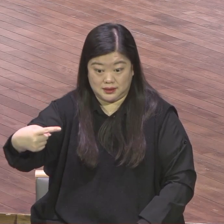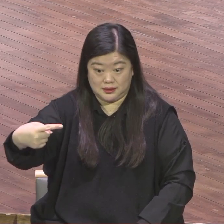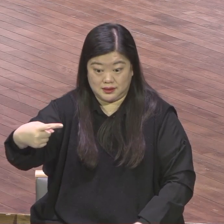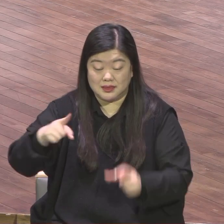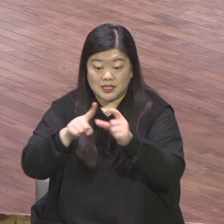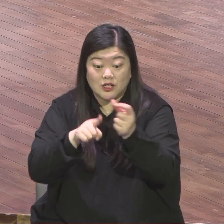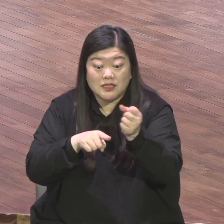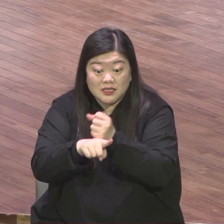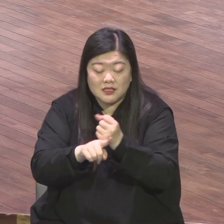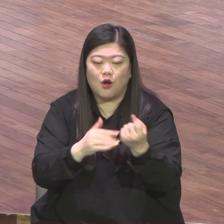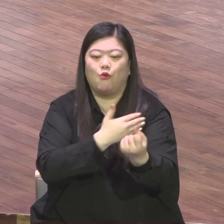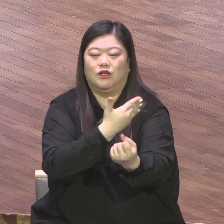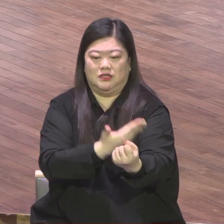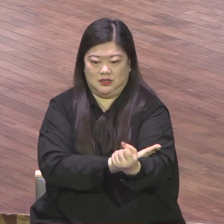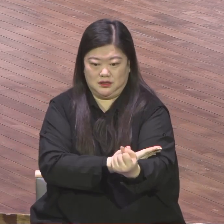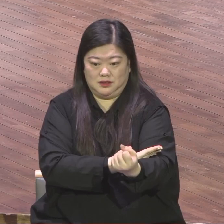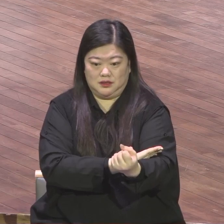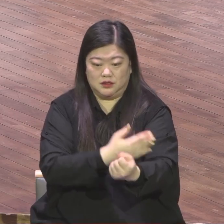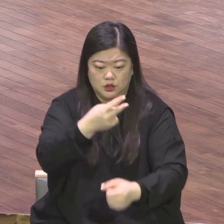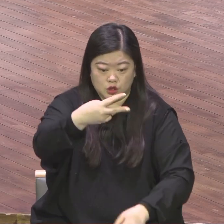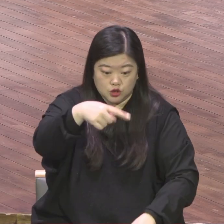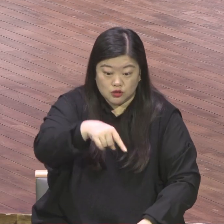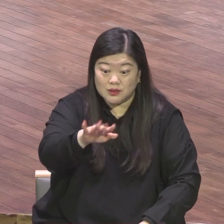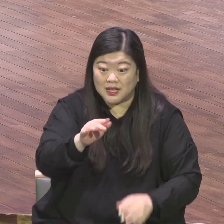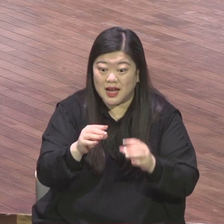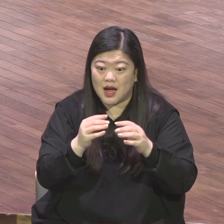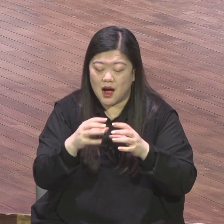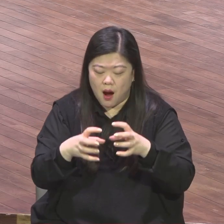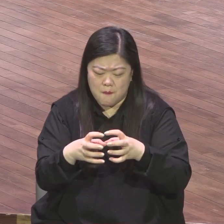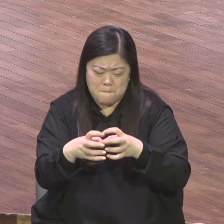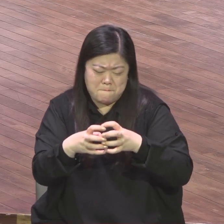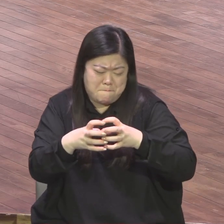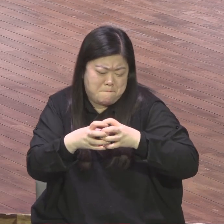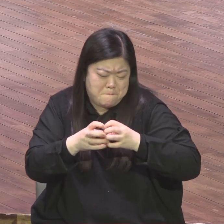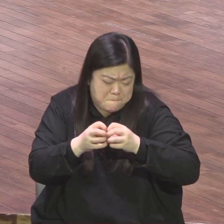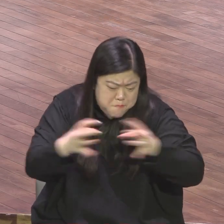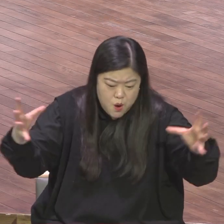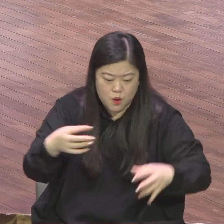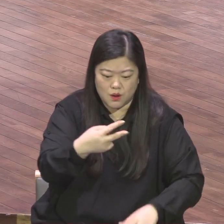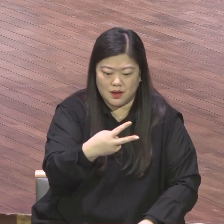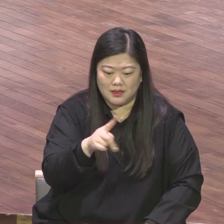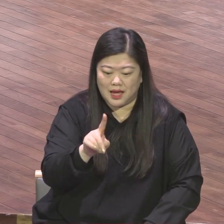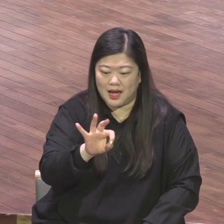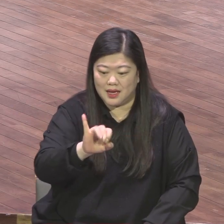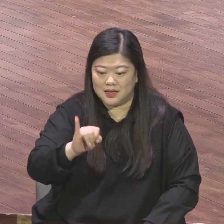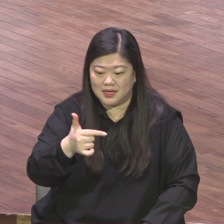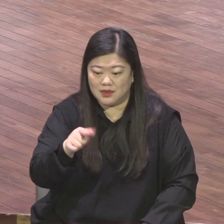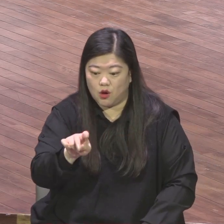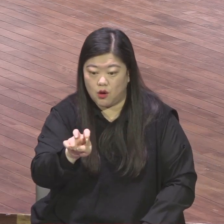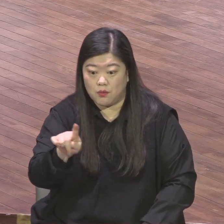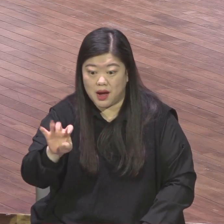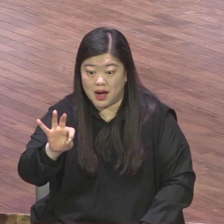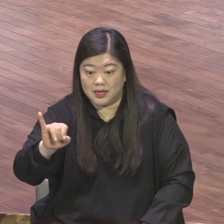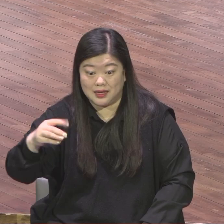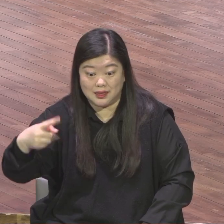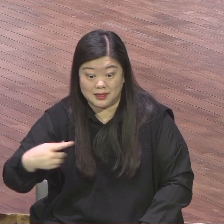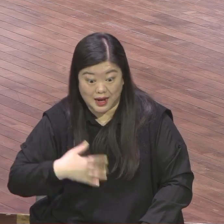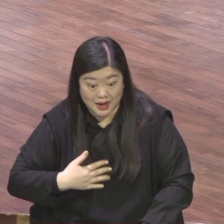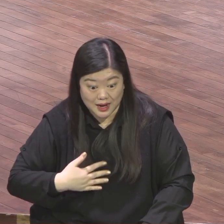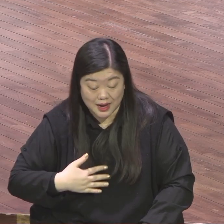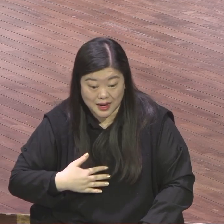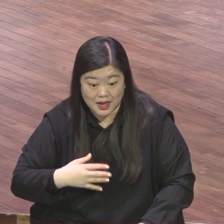두나미스. 두나미스는 어디서 나온 단어냐? 다이나마이트. 응? 다이나마이트 의원이에요 그게. 다이나마이트